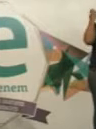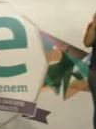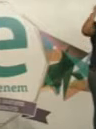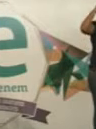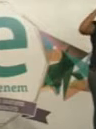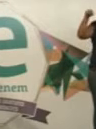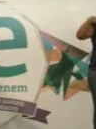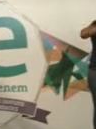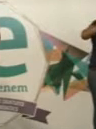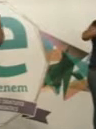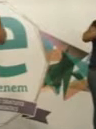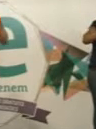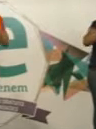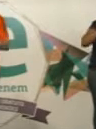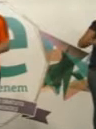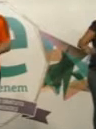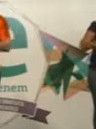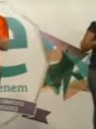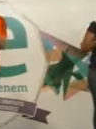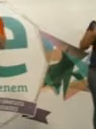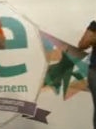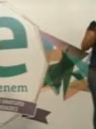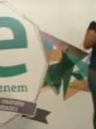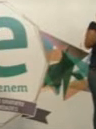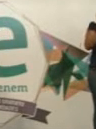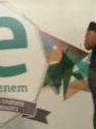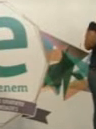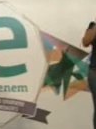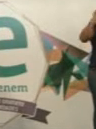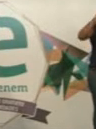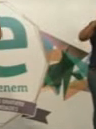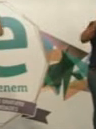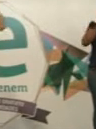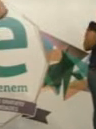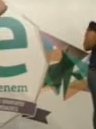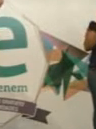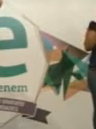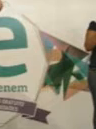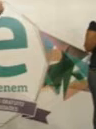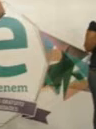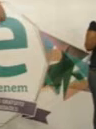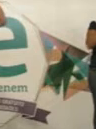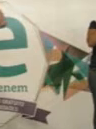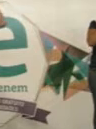né? Tanto que era comum, por exemplo, no futebol brasileiro, que os jogadores, eles usassem